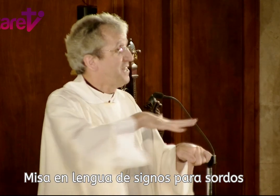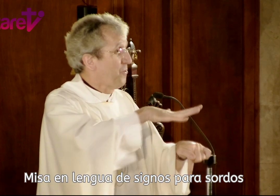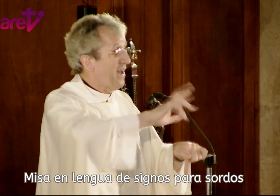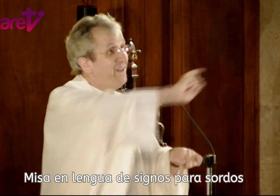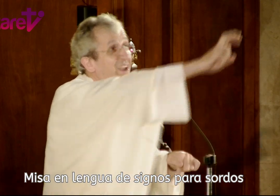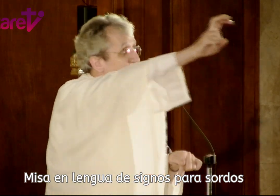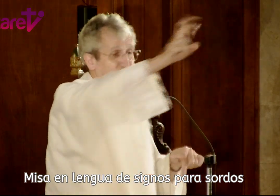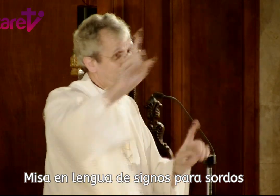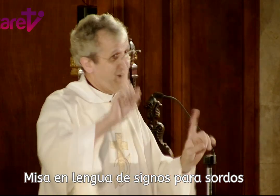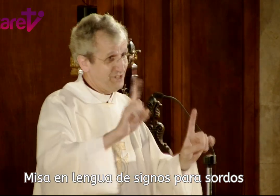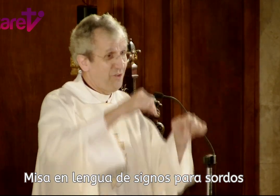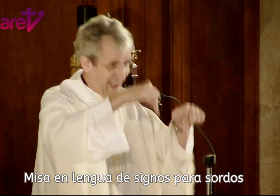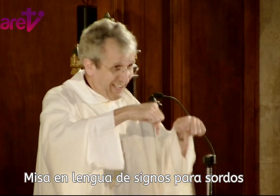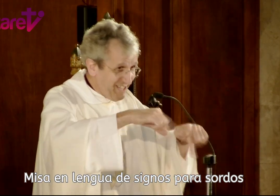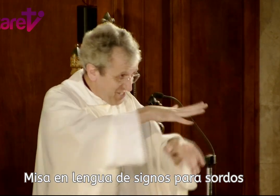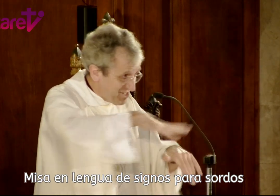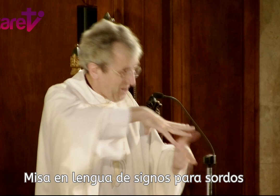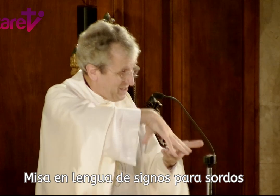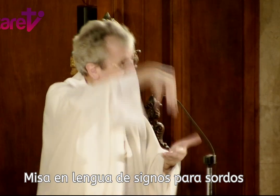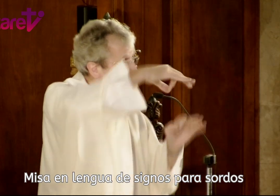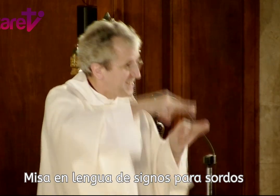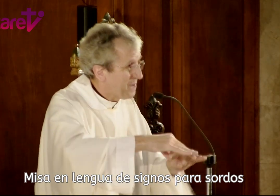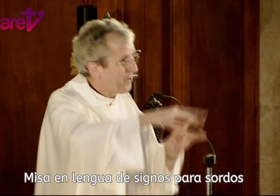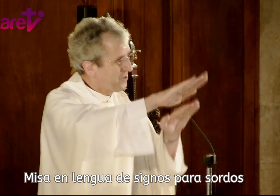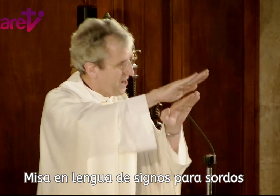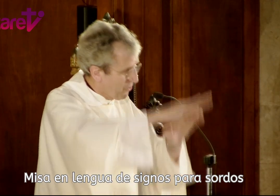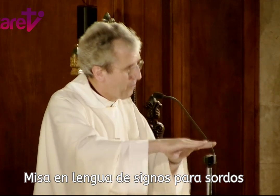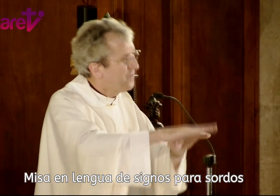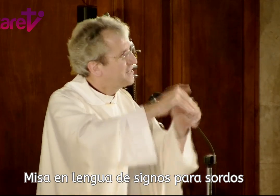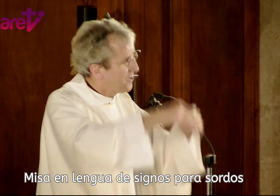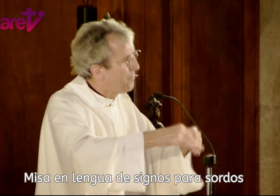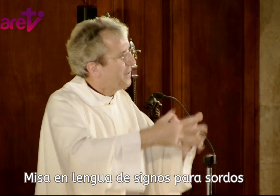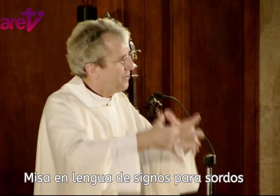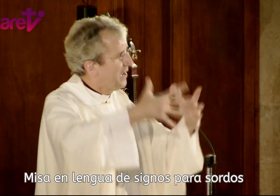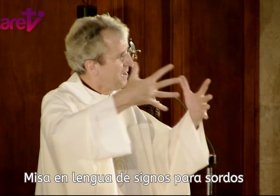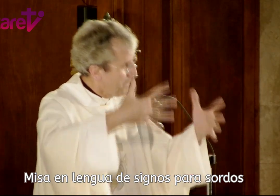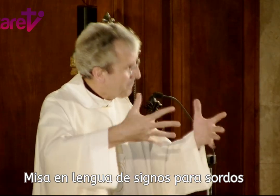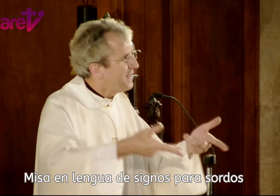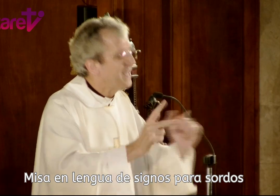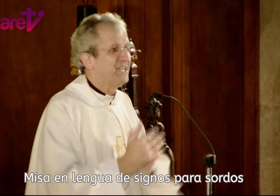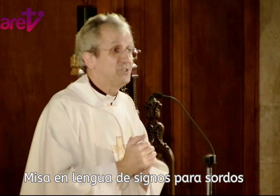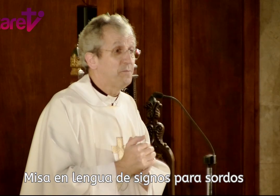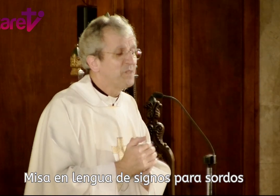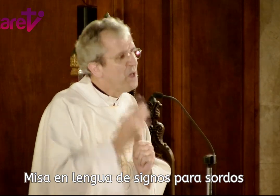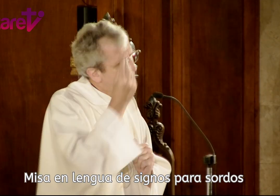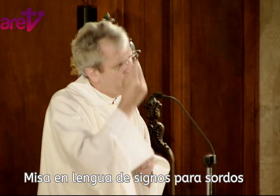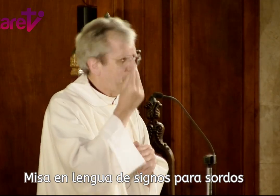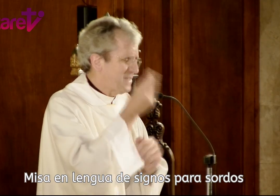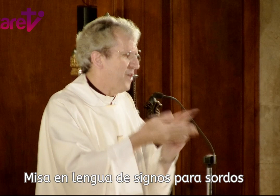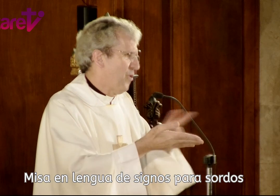lugar. En otros lugares no, aquí y solamente en esta parroquia, como fiesta y como patrona, permite esto. Pero he pensado,